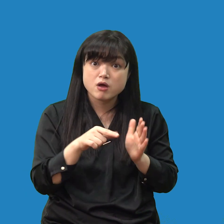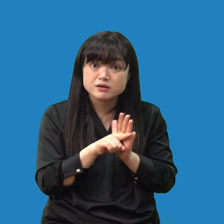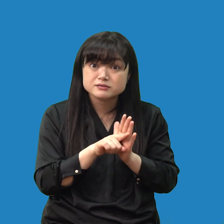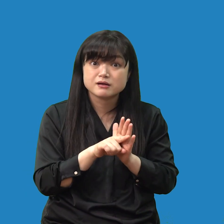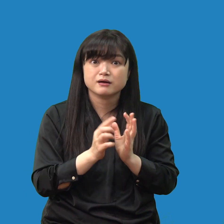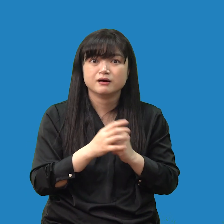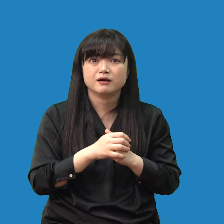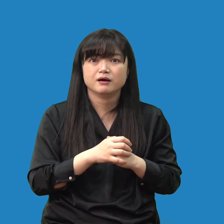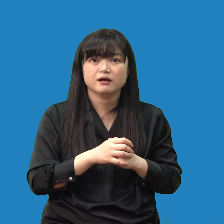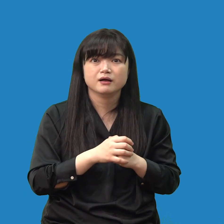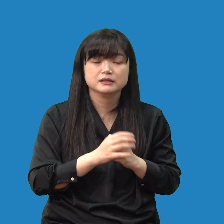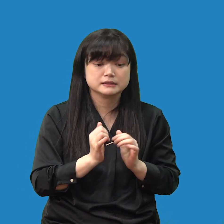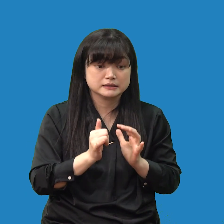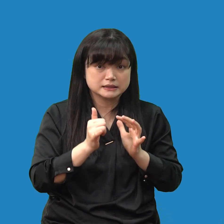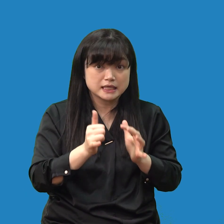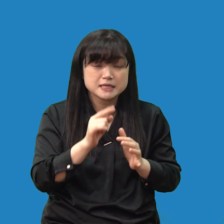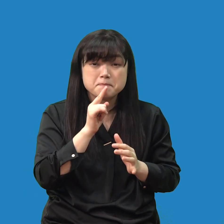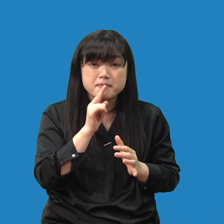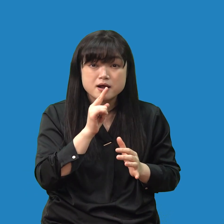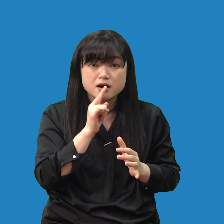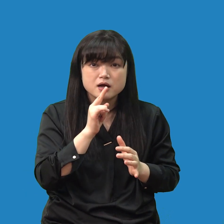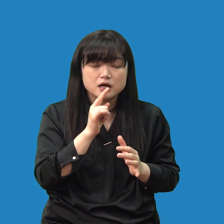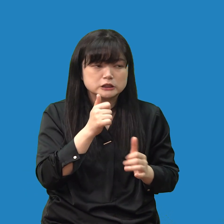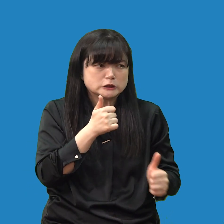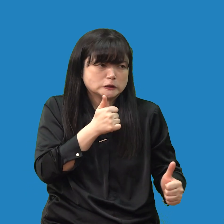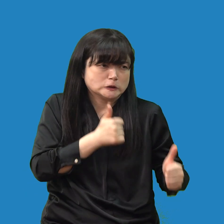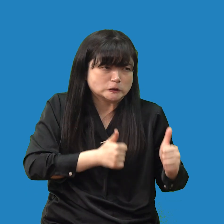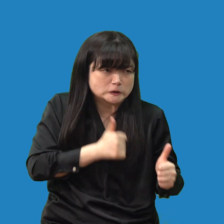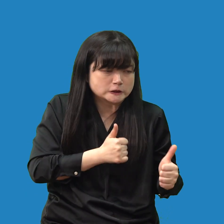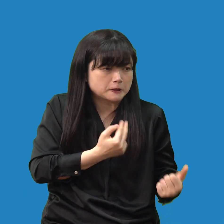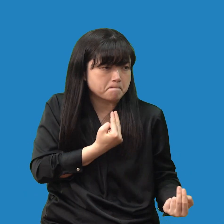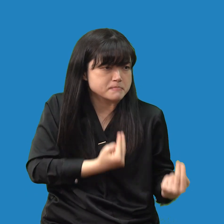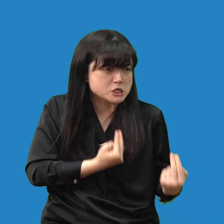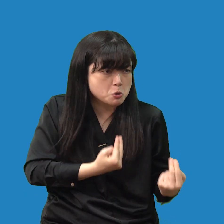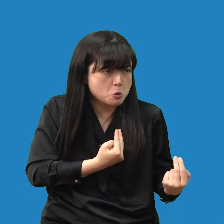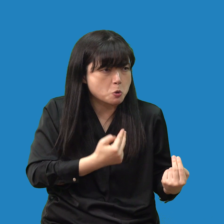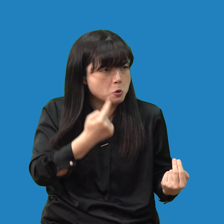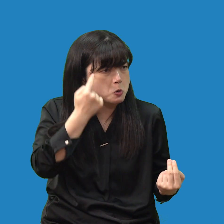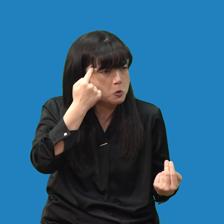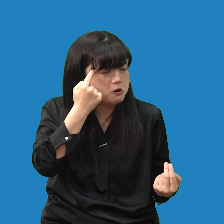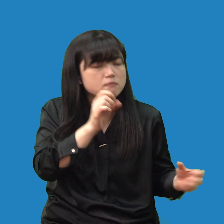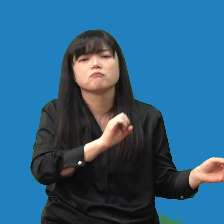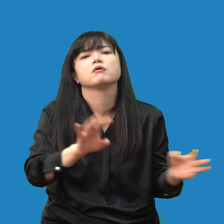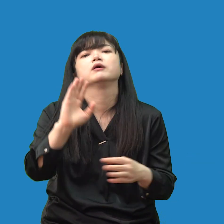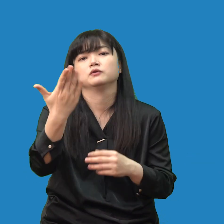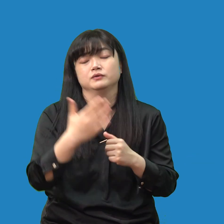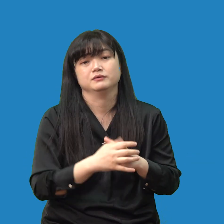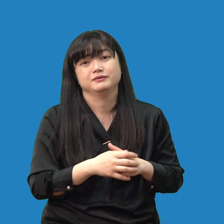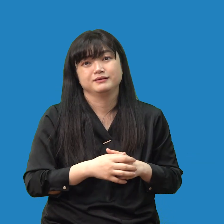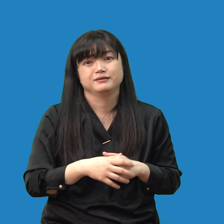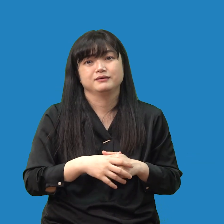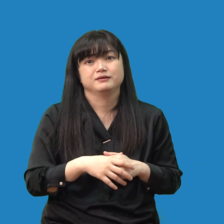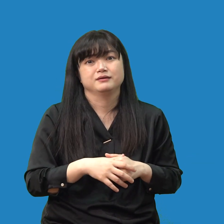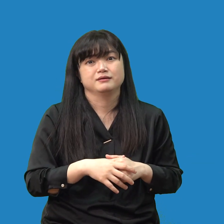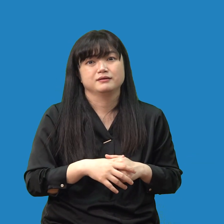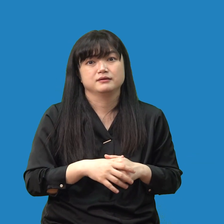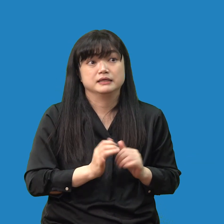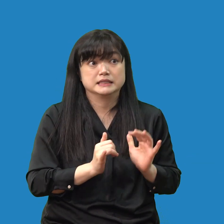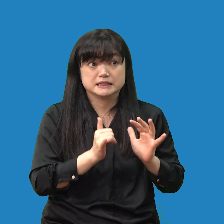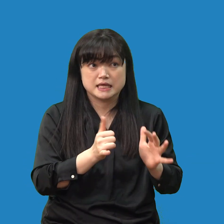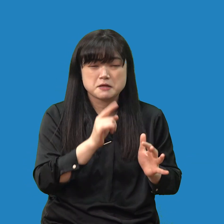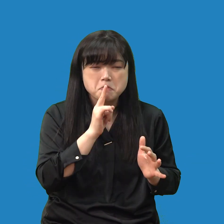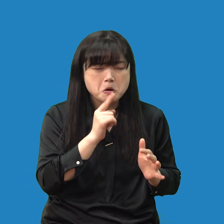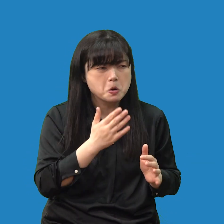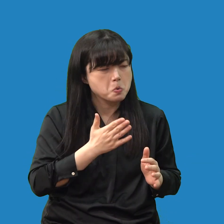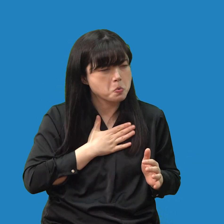그러려면 우리가 세상에서 말하는 경쟁과 비교의 잣대, 그걸 버려야 합니다. 세상은